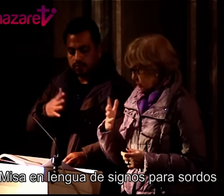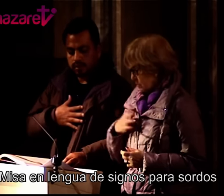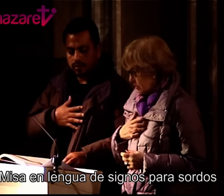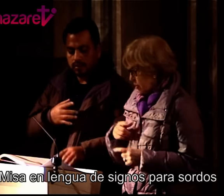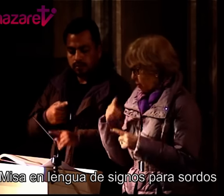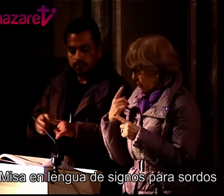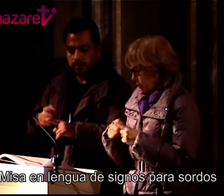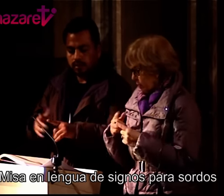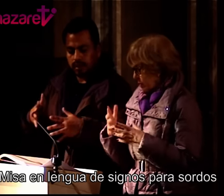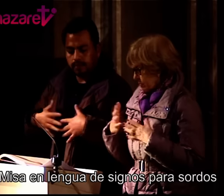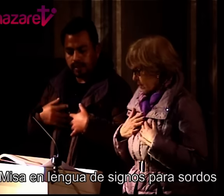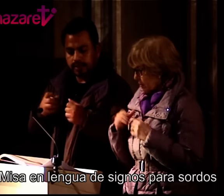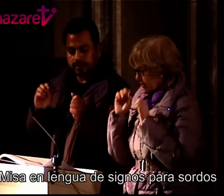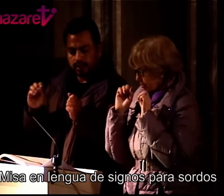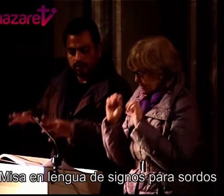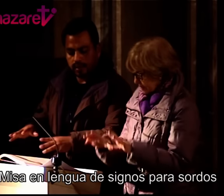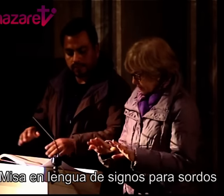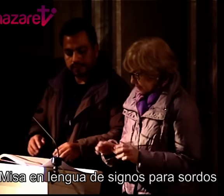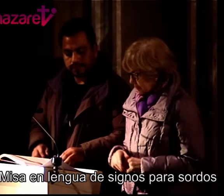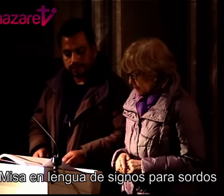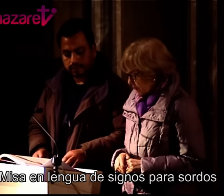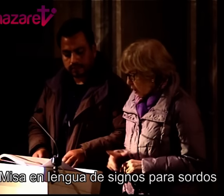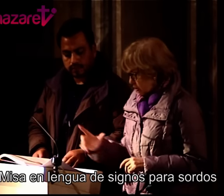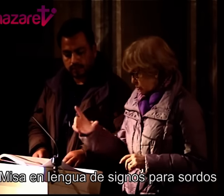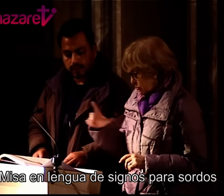Dios mío, ¿por qué me has abandonado?